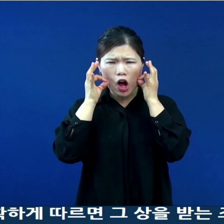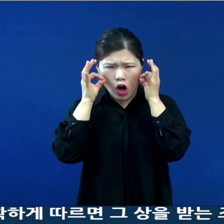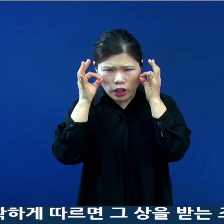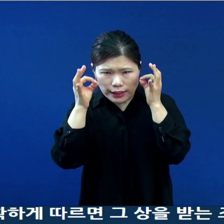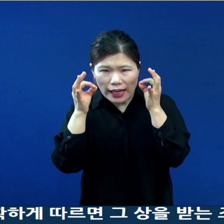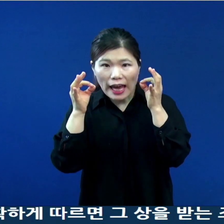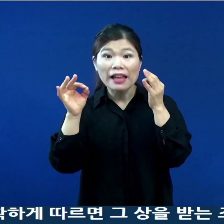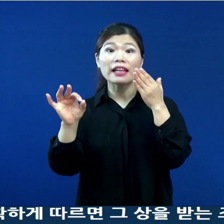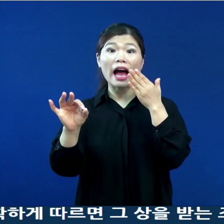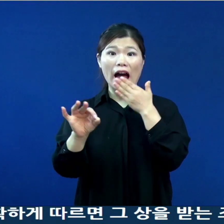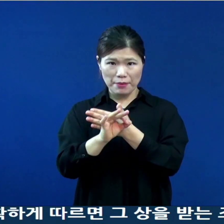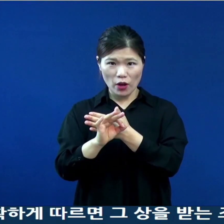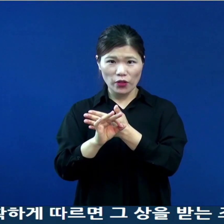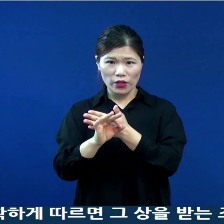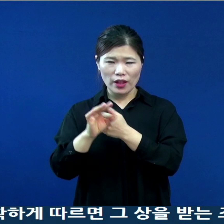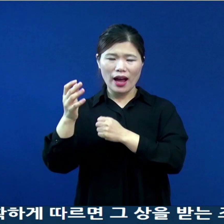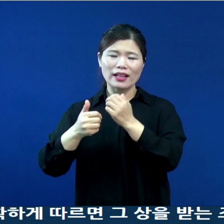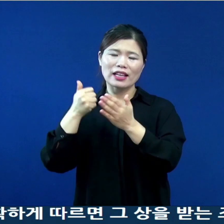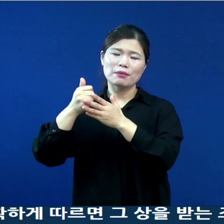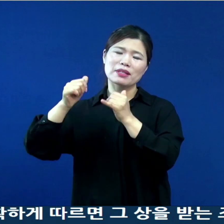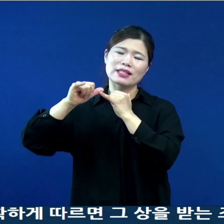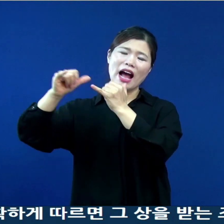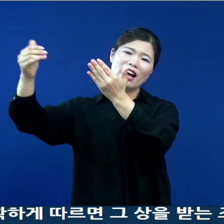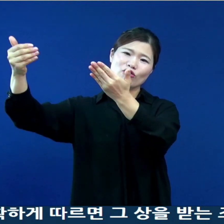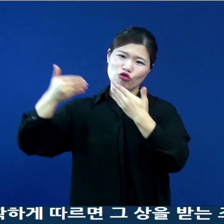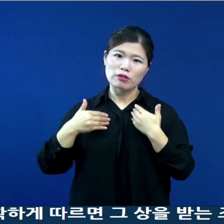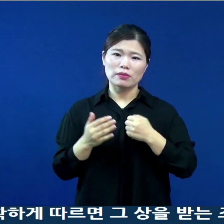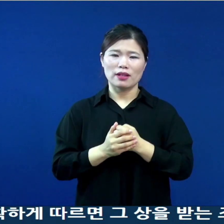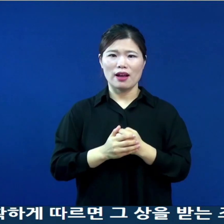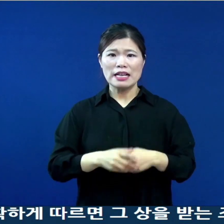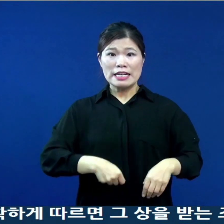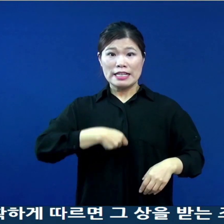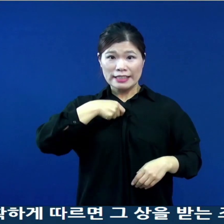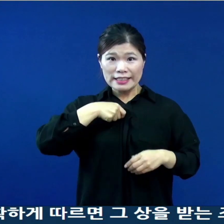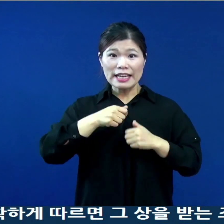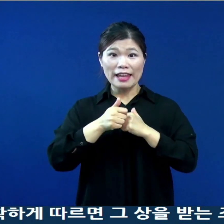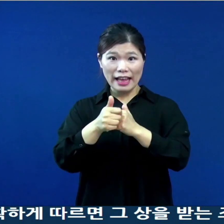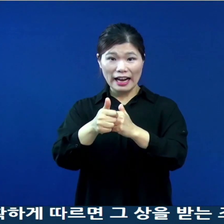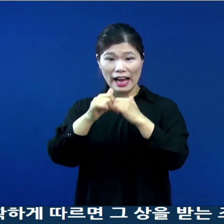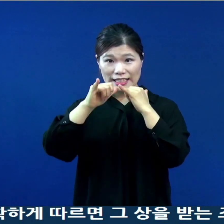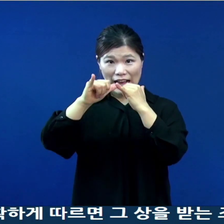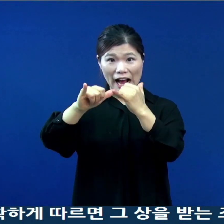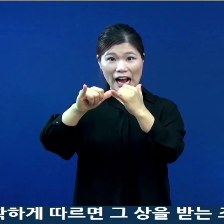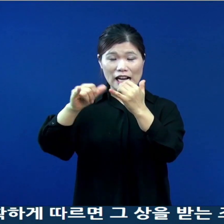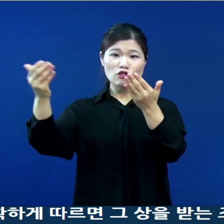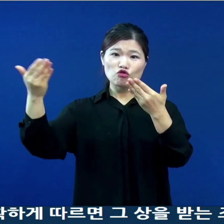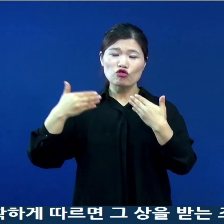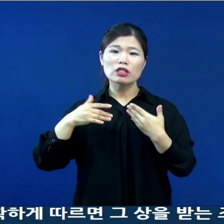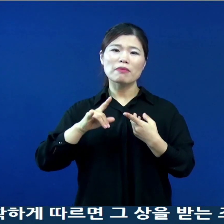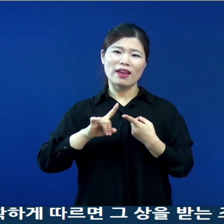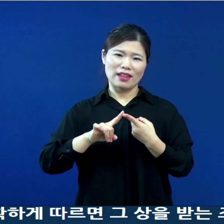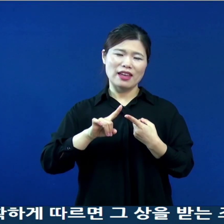후에 상을 주시는 하나님, 의를 따라 상 주심이 그에게